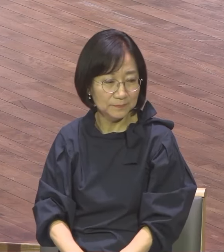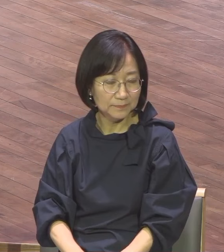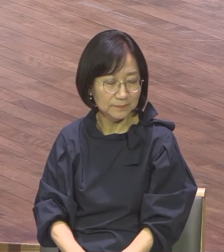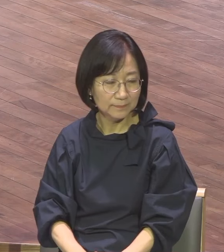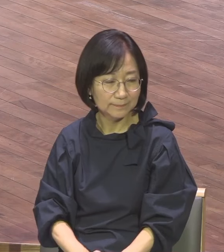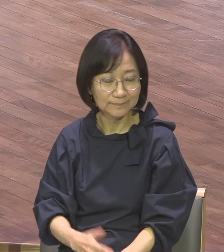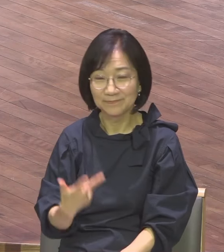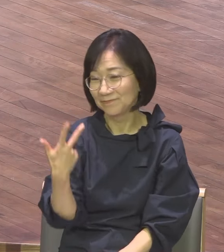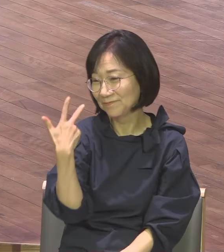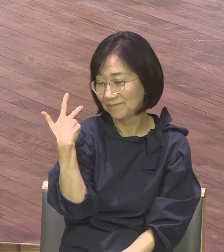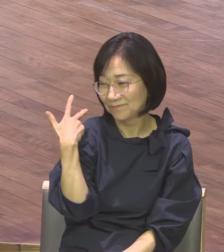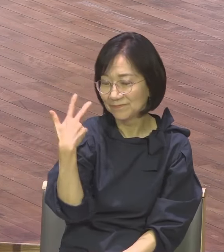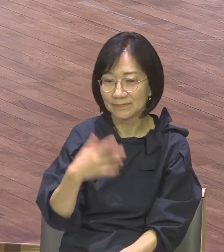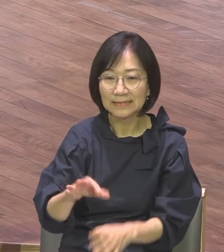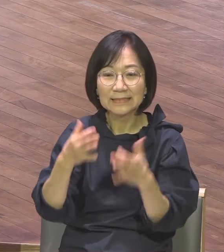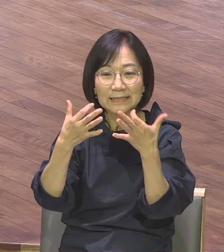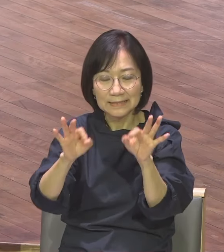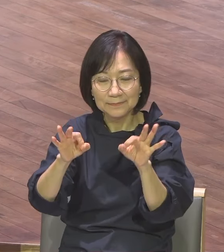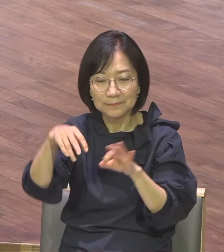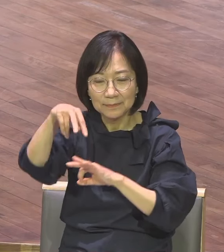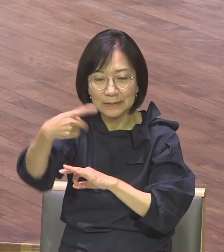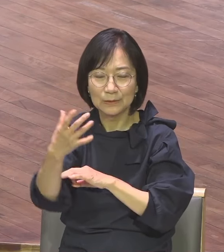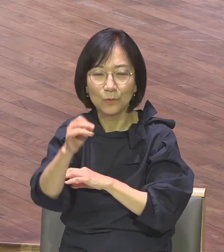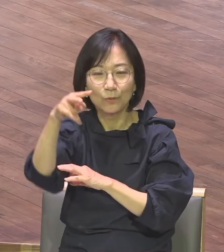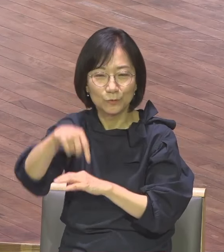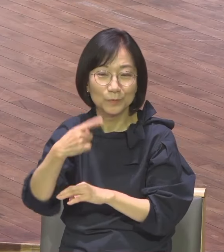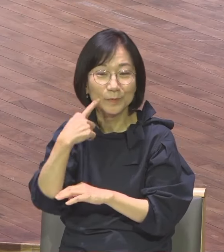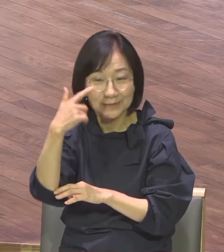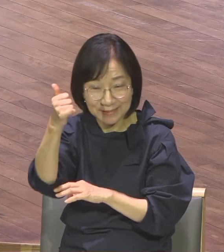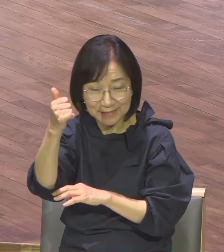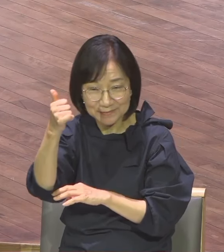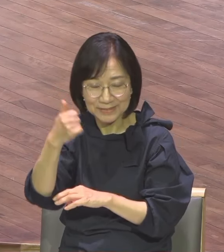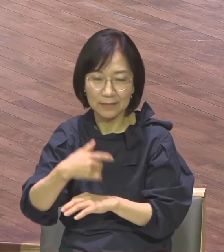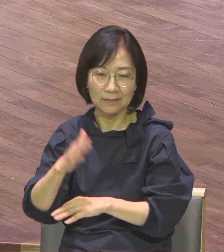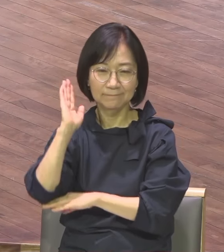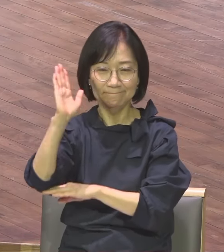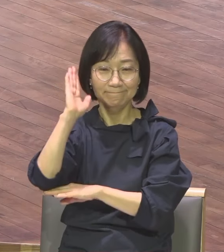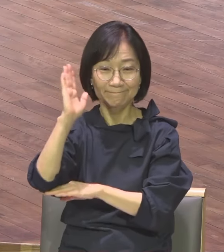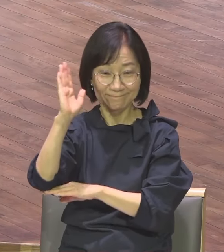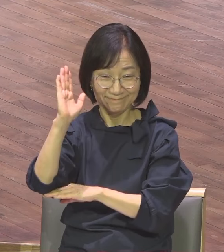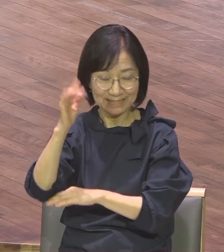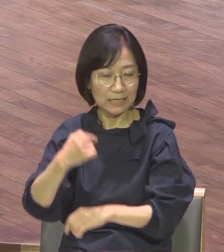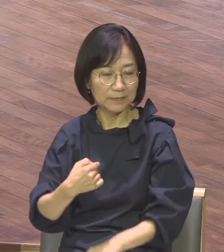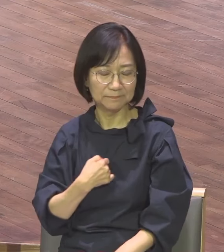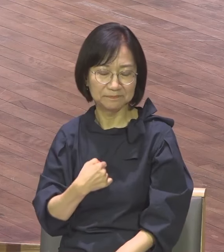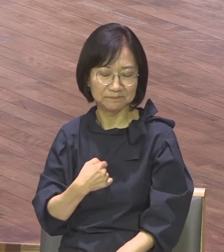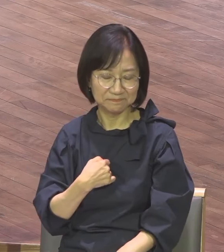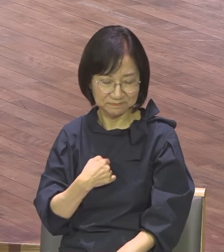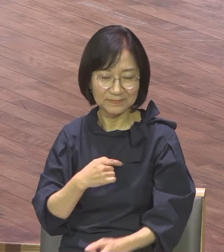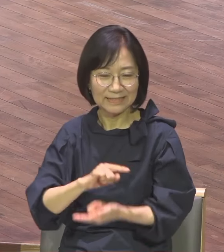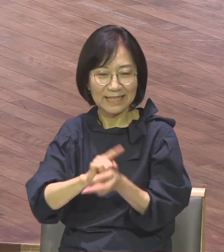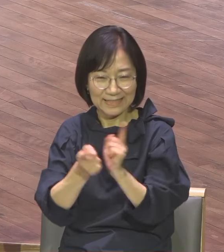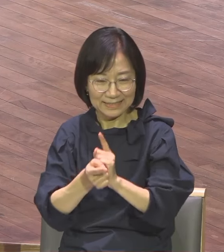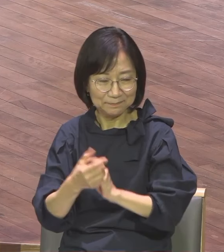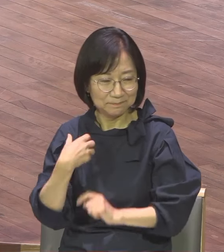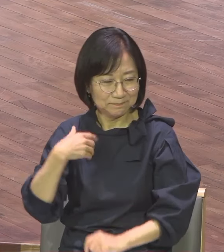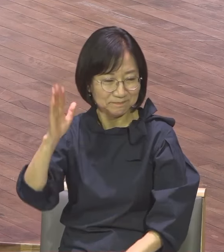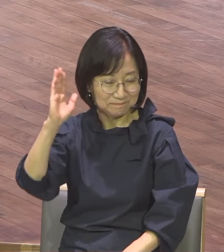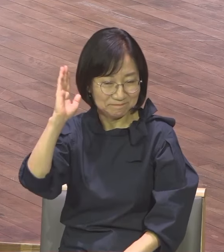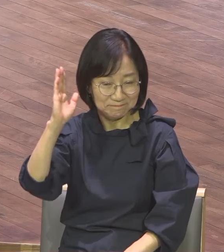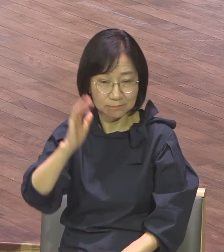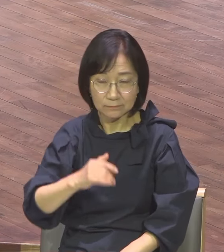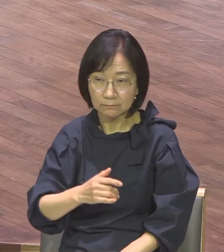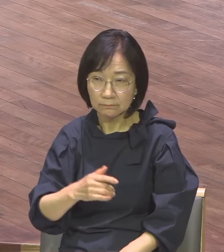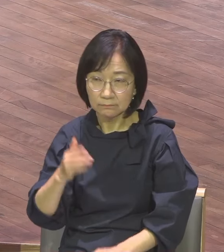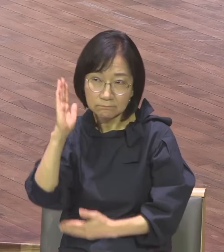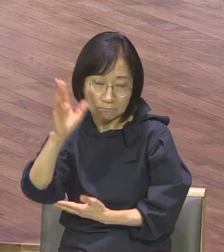우리 김송수 목사님이 저를 대신해 설교를 하시는데 설교 제목을 보니까 로마도 보아야